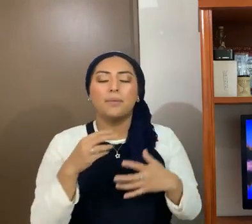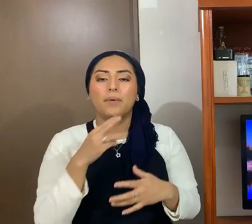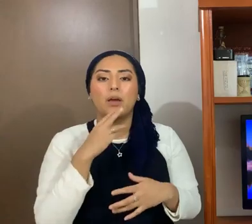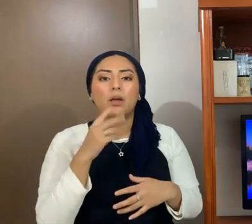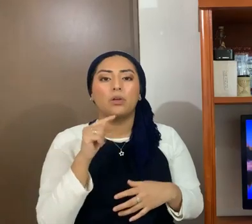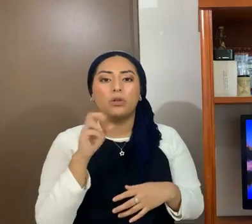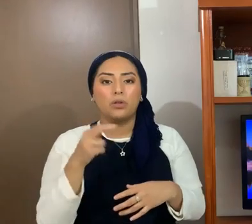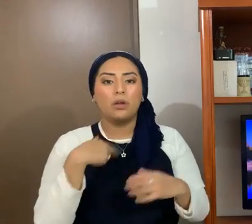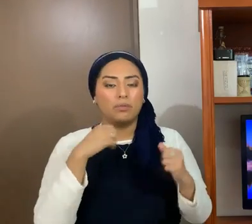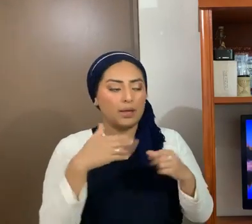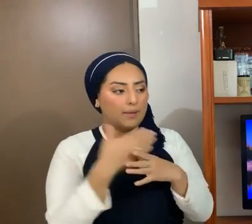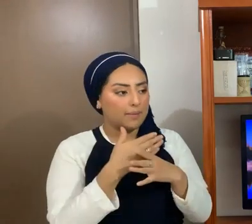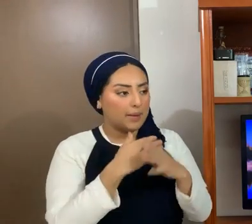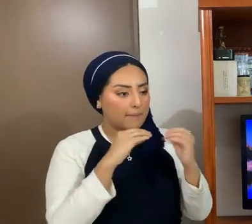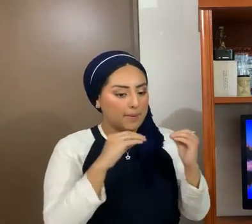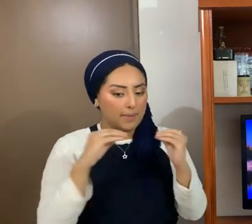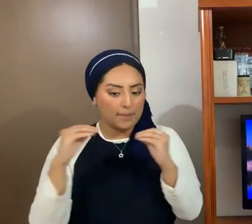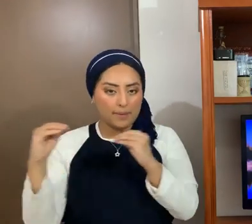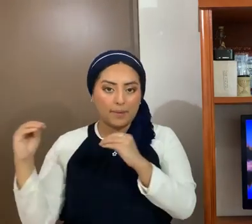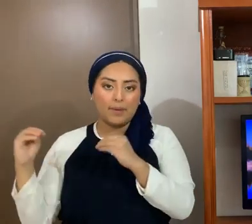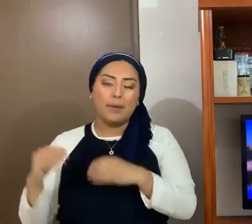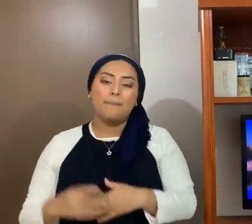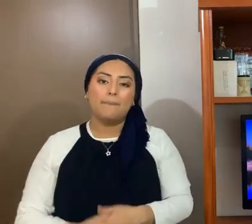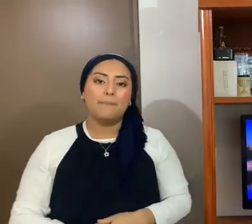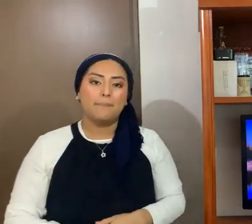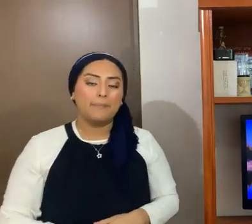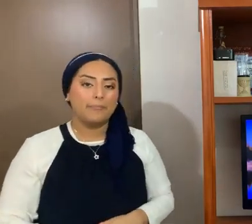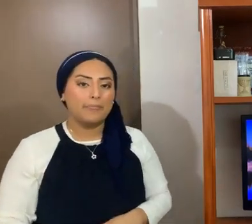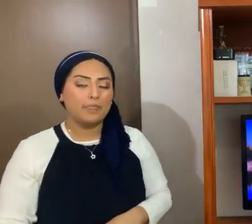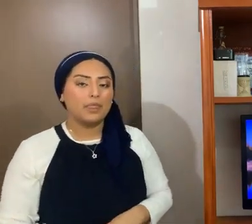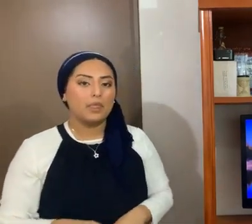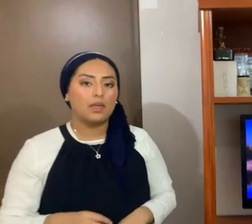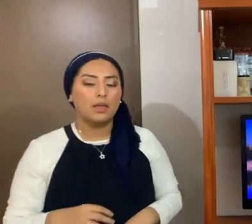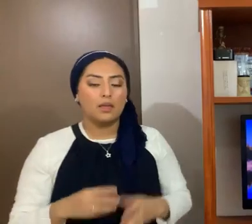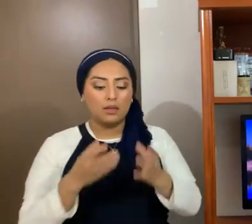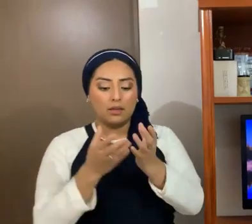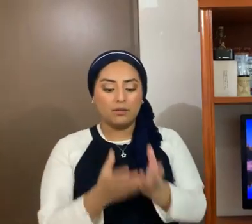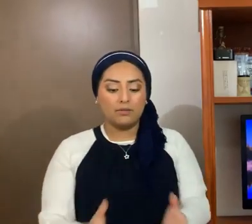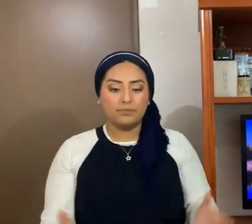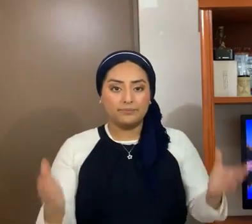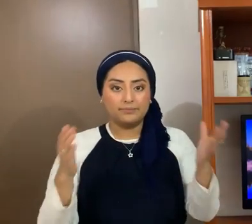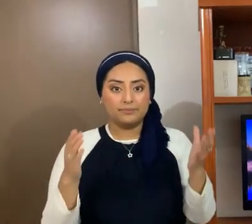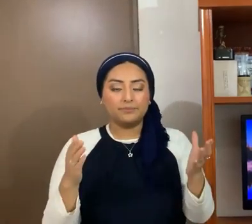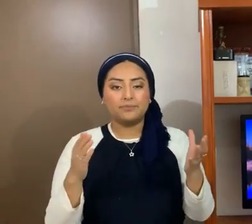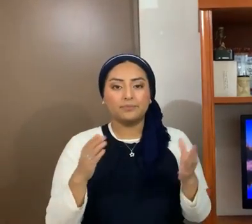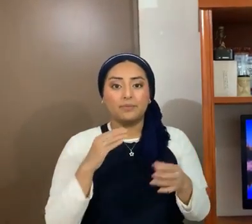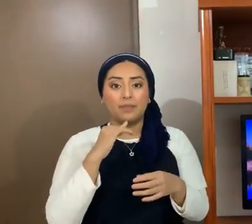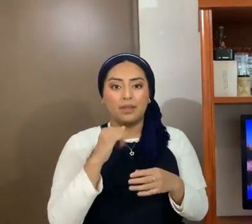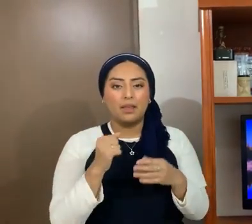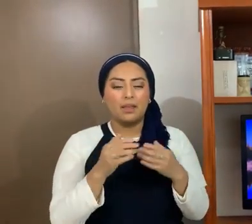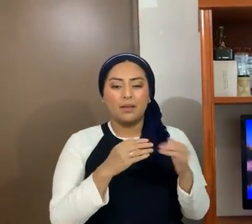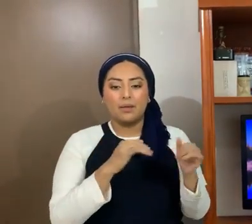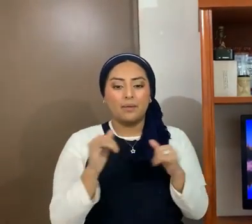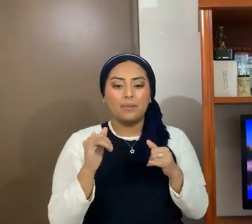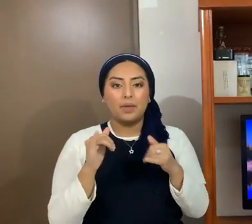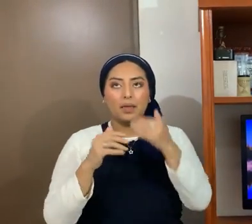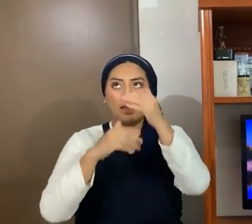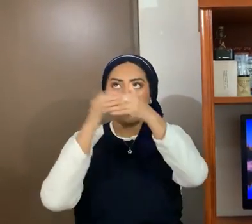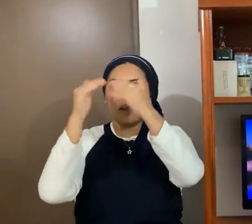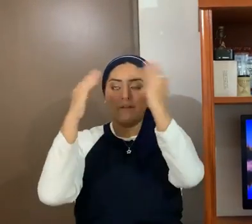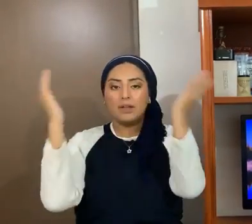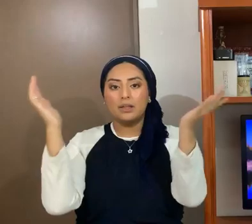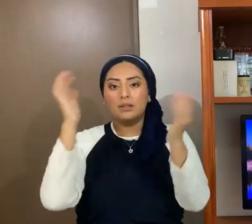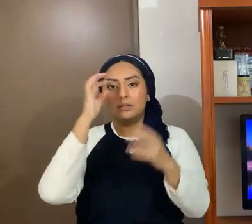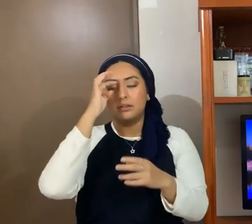la Torah para poder compartir. El mar de bronce es una copia del modelo